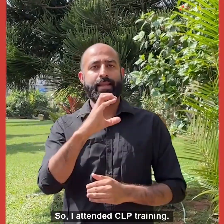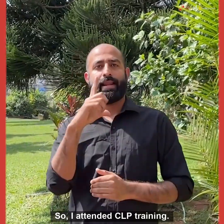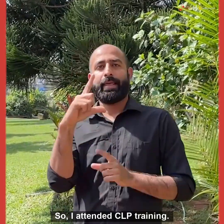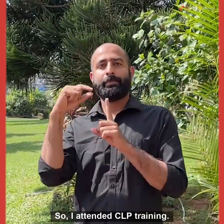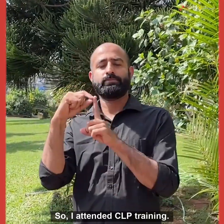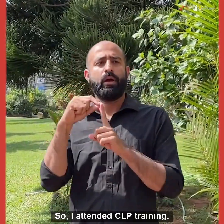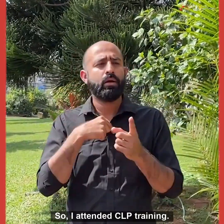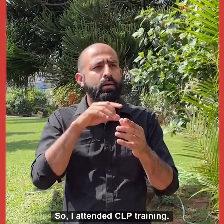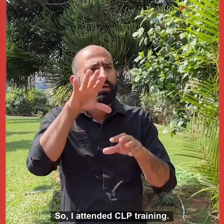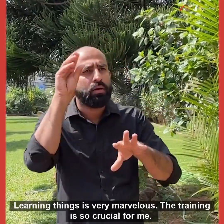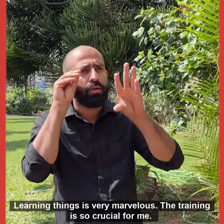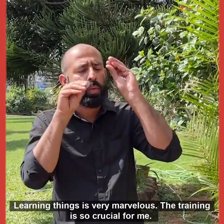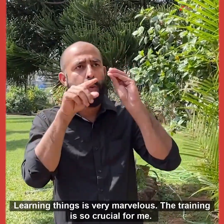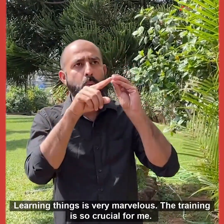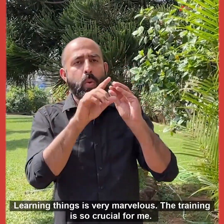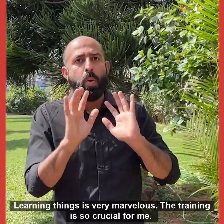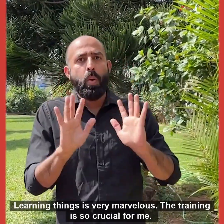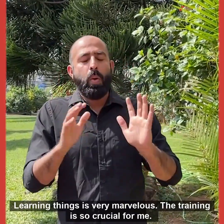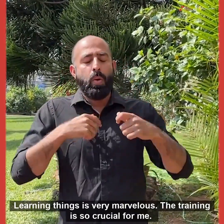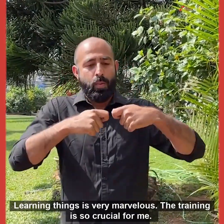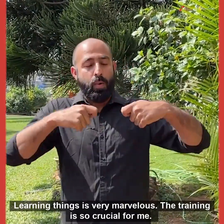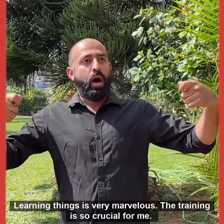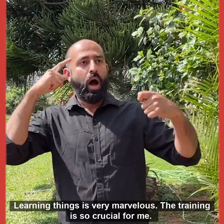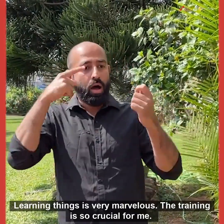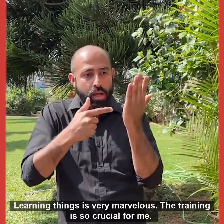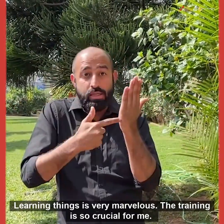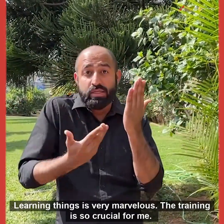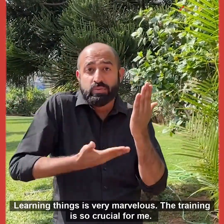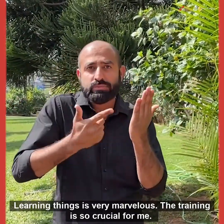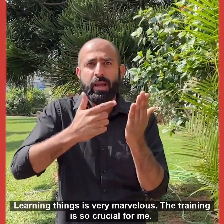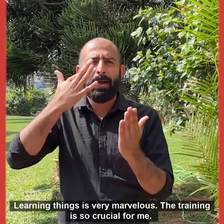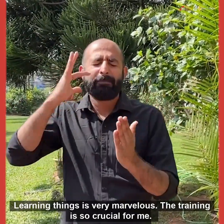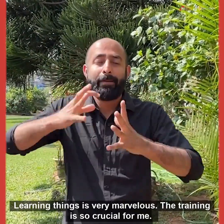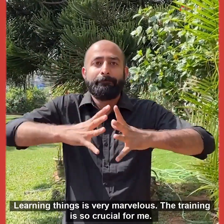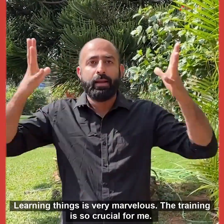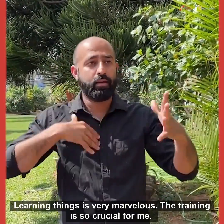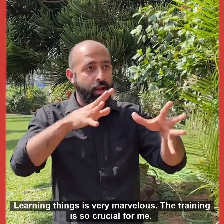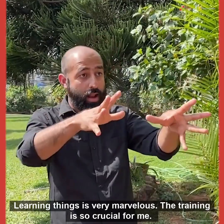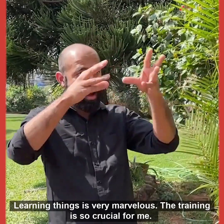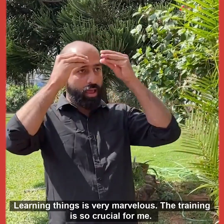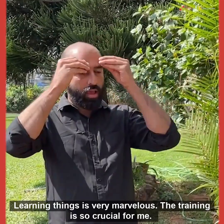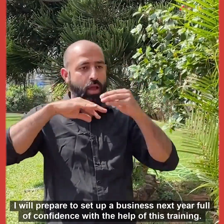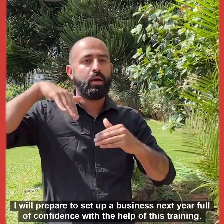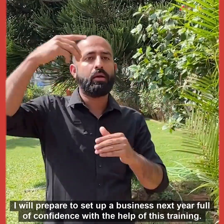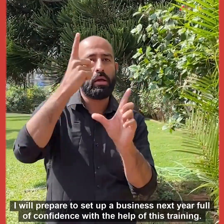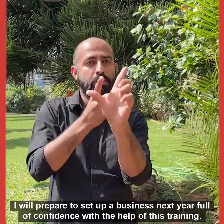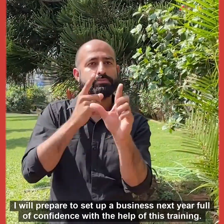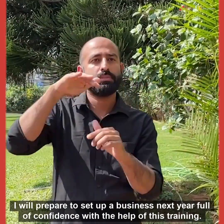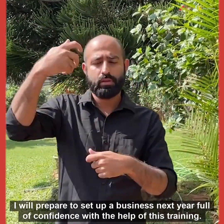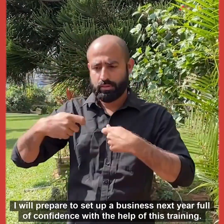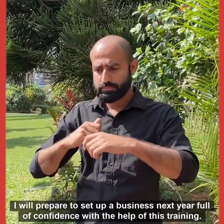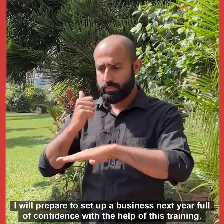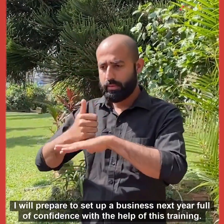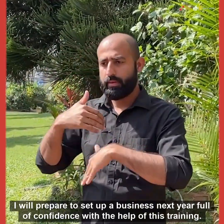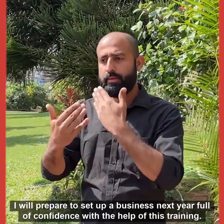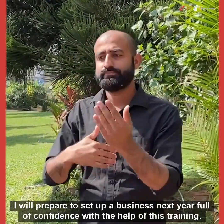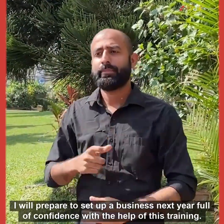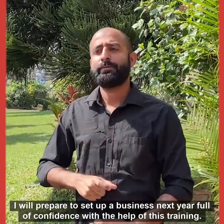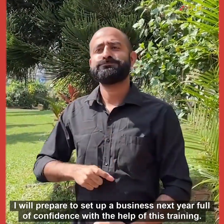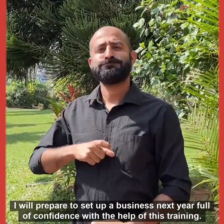मैंने CLP ट्रेनिंग, चैम्पियंस लीग ट्रेनिंग प्रोग्राम को देखा और उसमें समझा, मुझे समझ आया कि ये तो बहुत ज़्यादा ज़रूरी है और मैं आगे